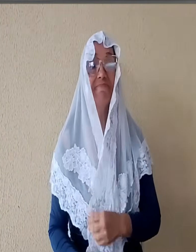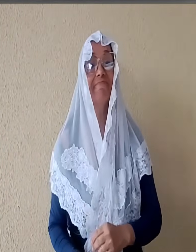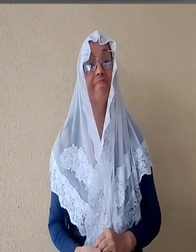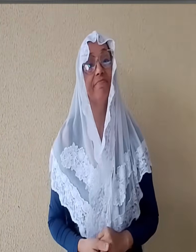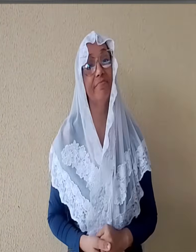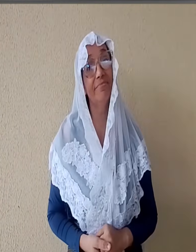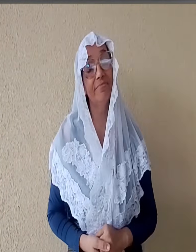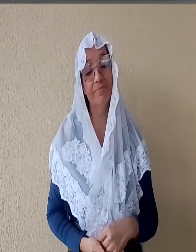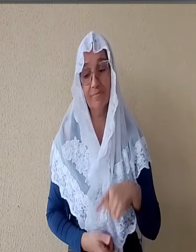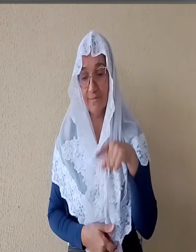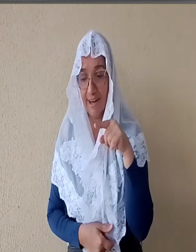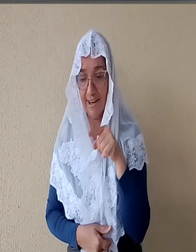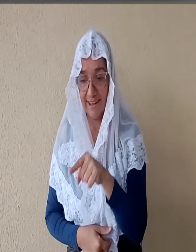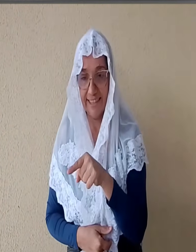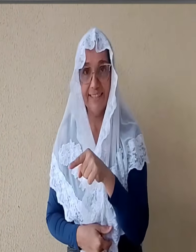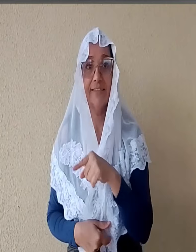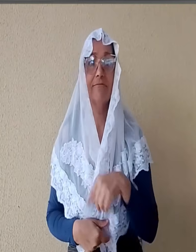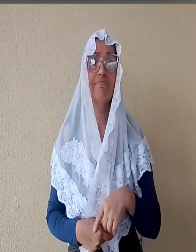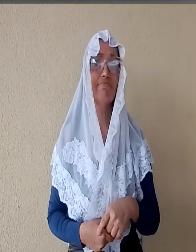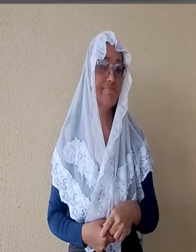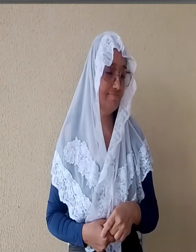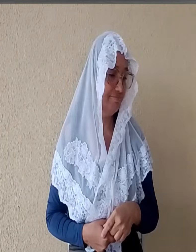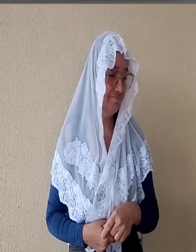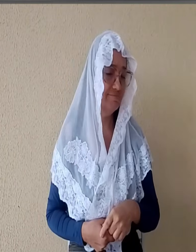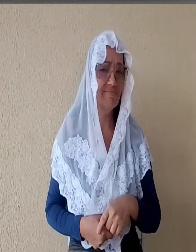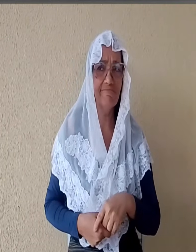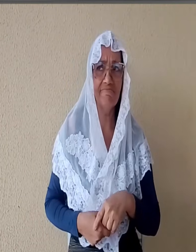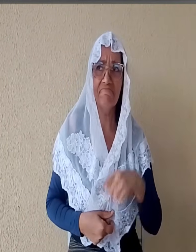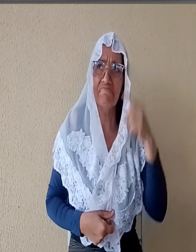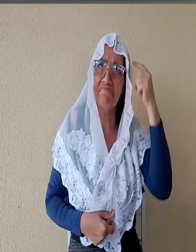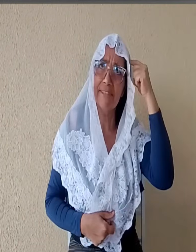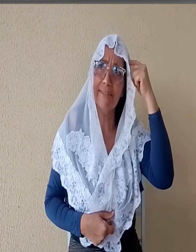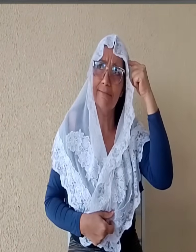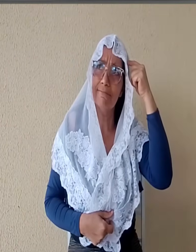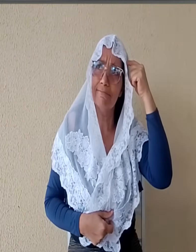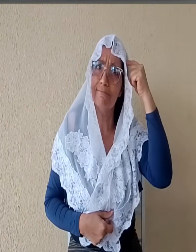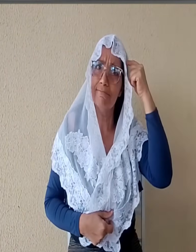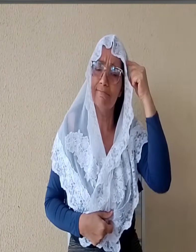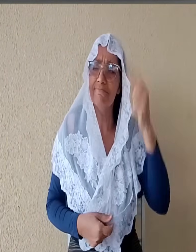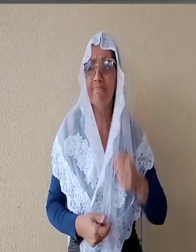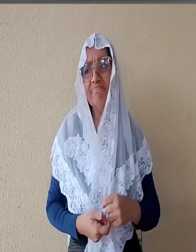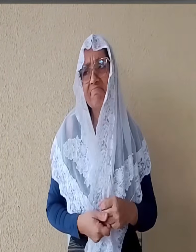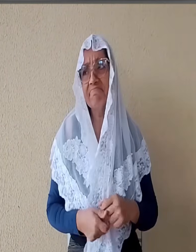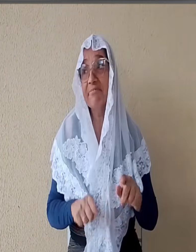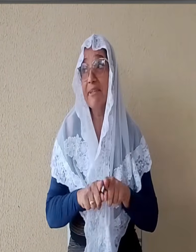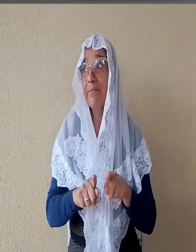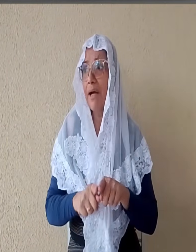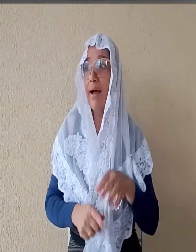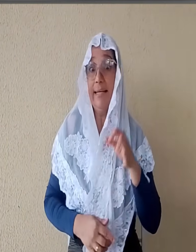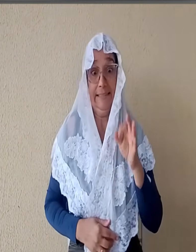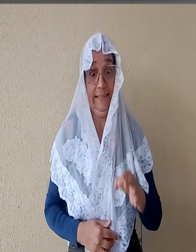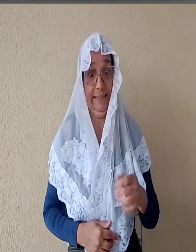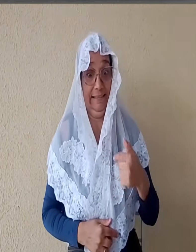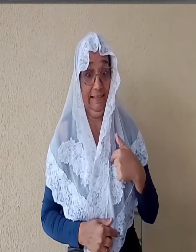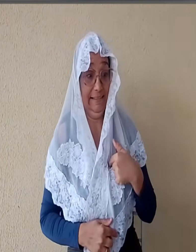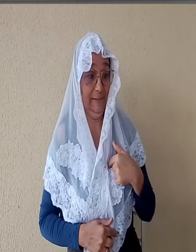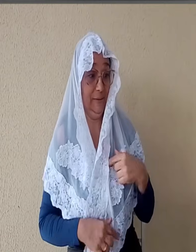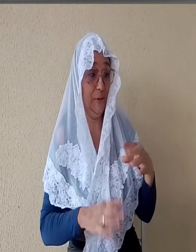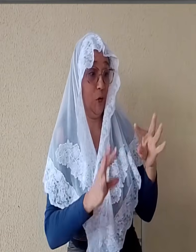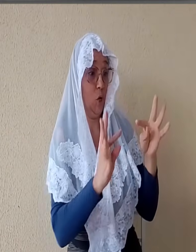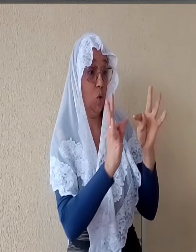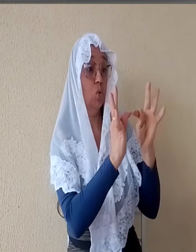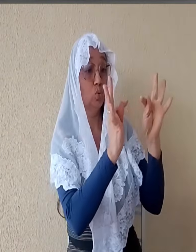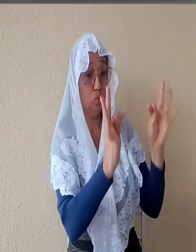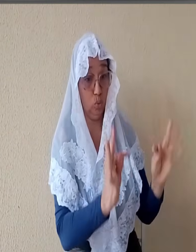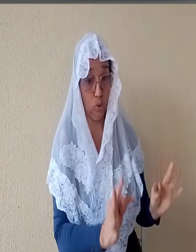templo, né? Vai ser coisa boa. Às vezes nós reclamamos da nossa casa, né, irmão? Lá eu tenho um filho que é assim, eu